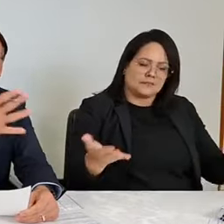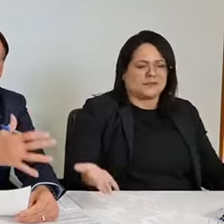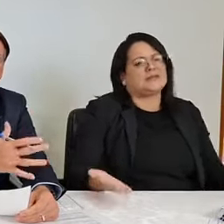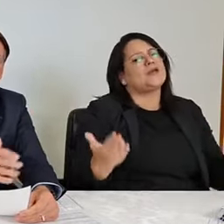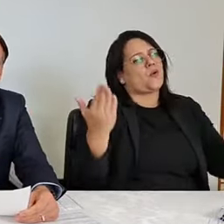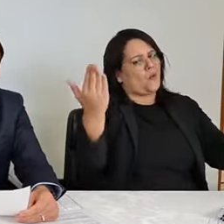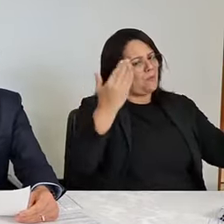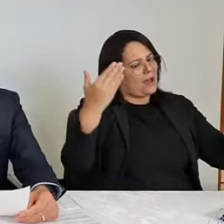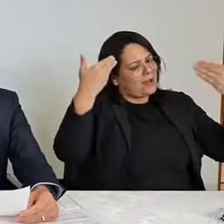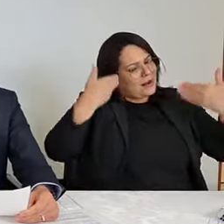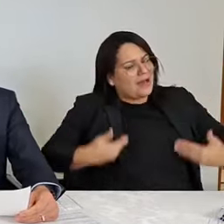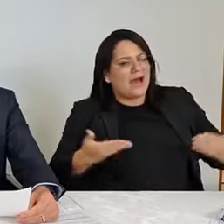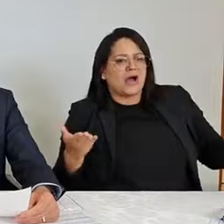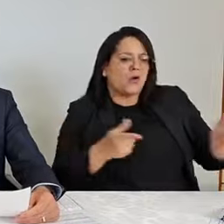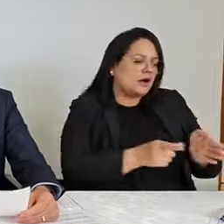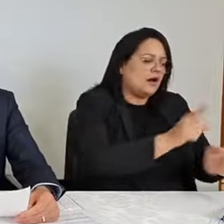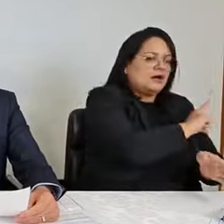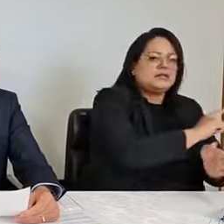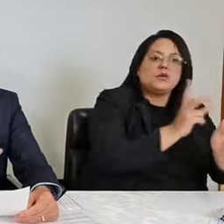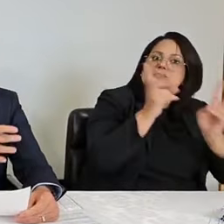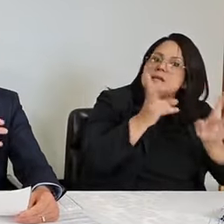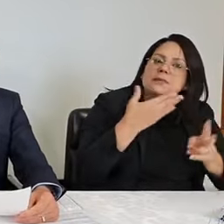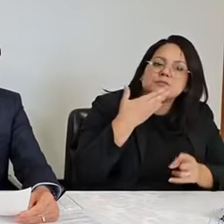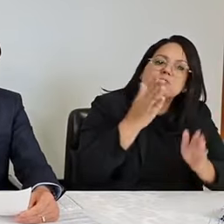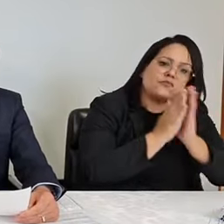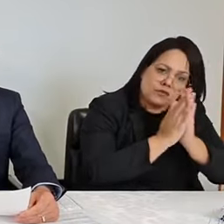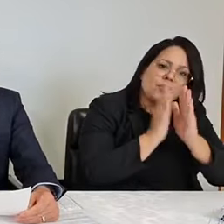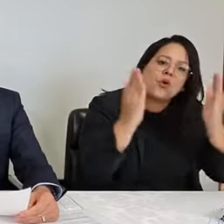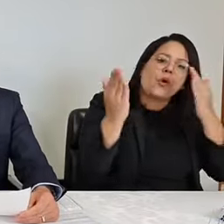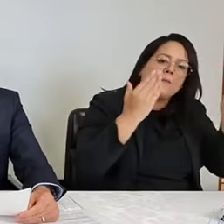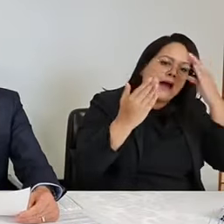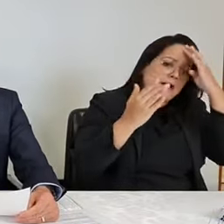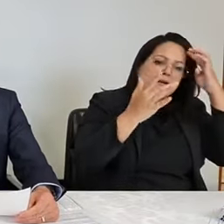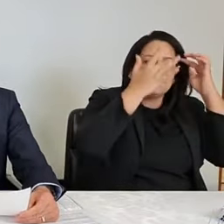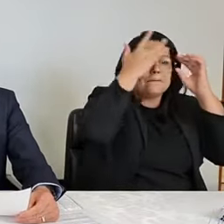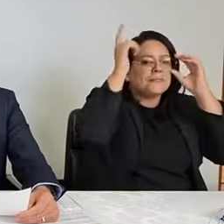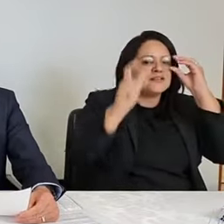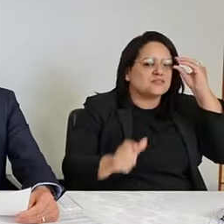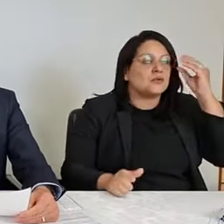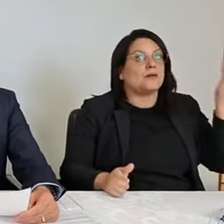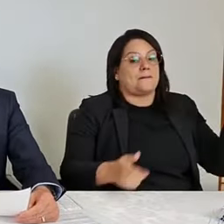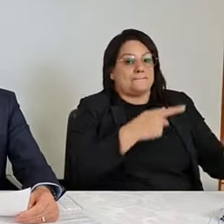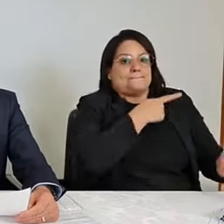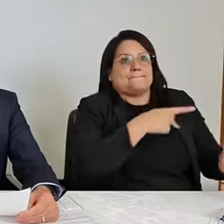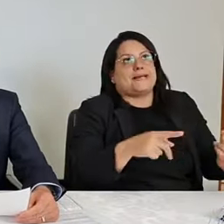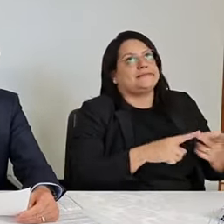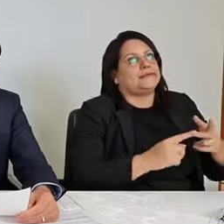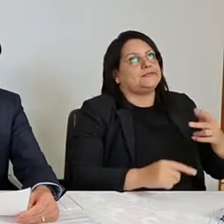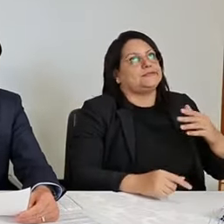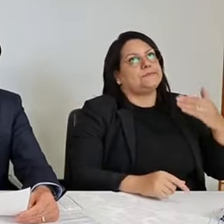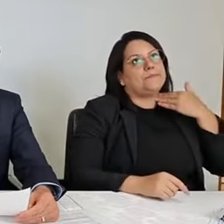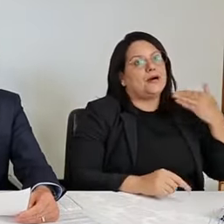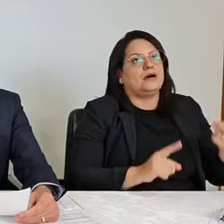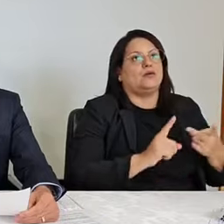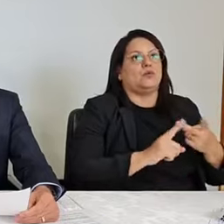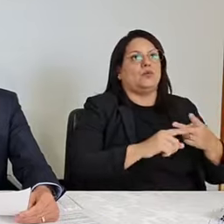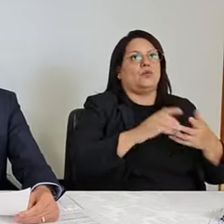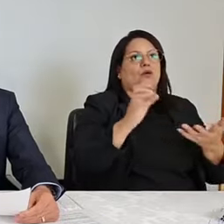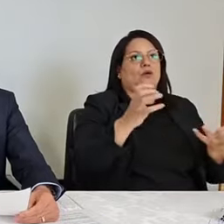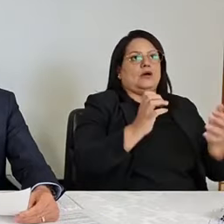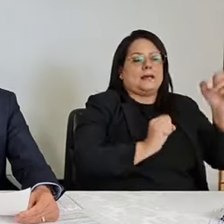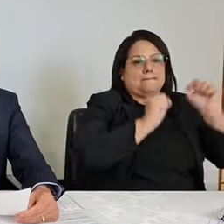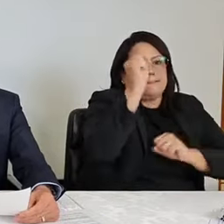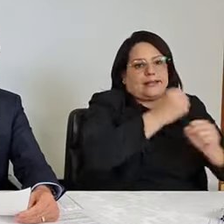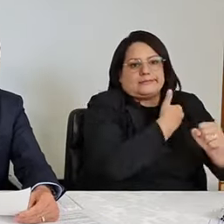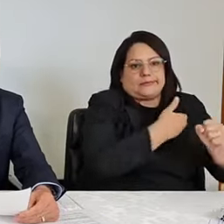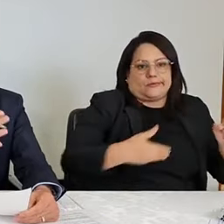governo e anteriores. Eu sempre peço, pessoal, comparar os nossos homens de ponta, que são presidentes de bancos, oficiais, de estatais e